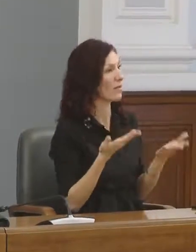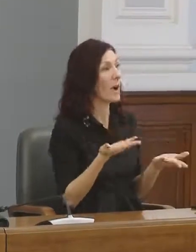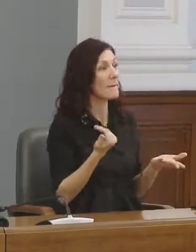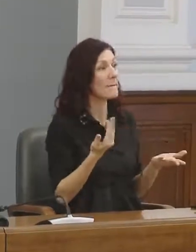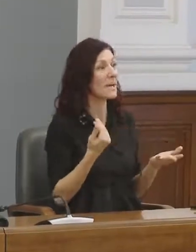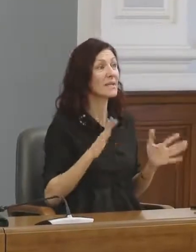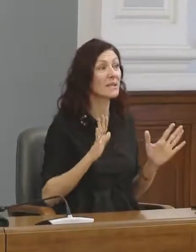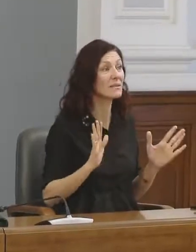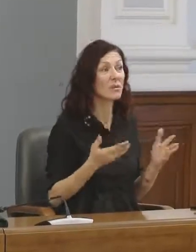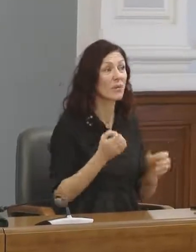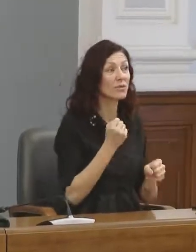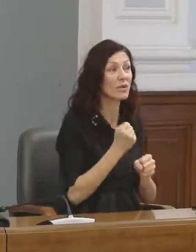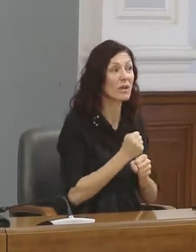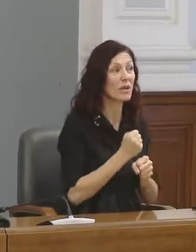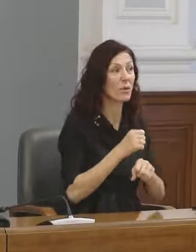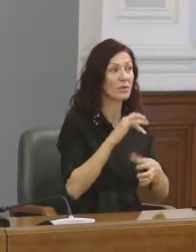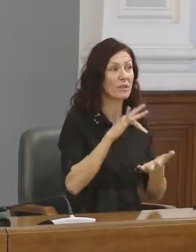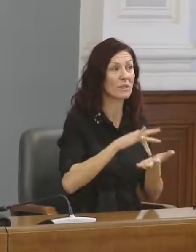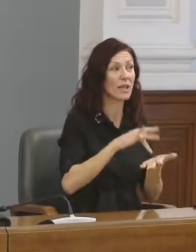центъра.